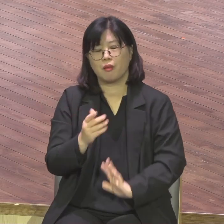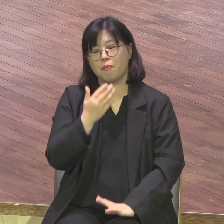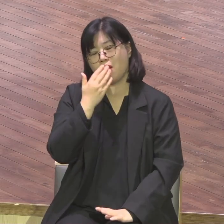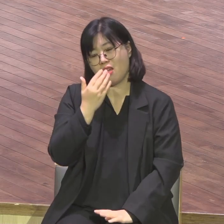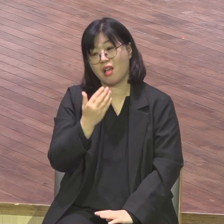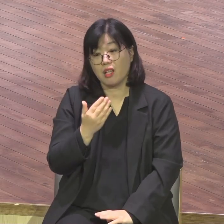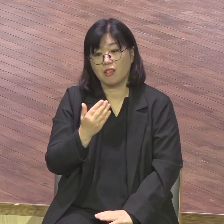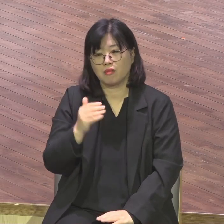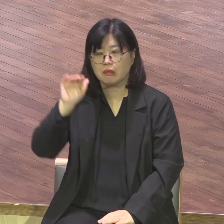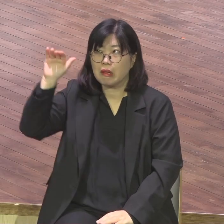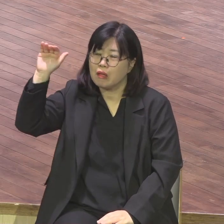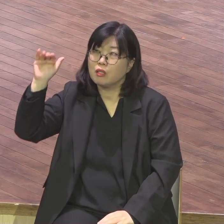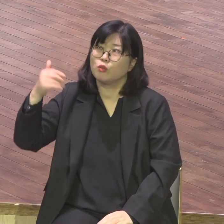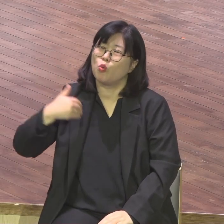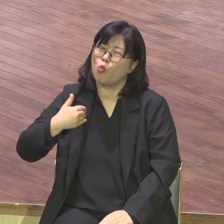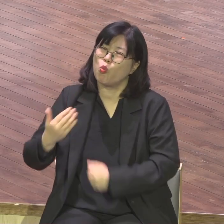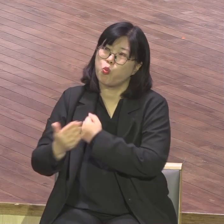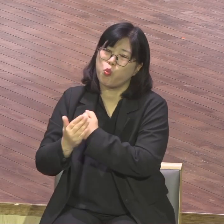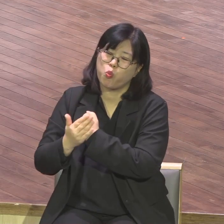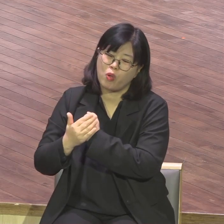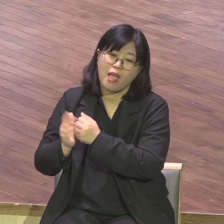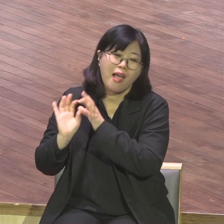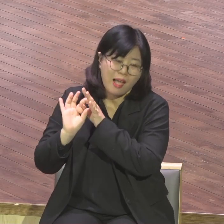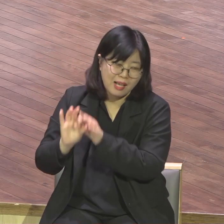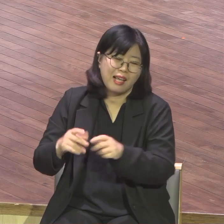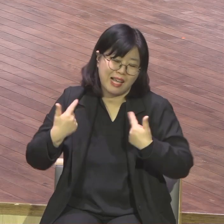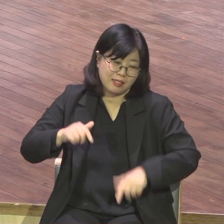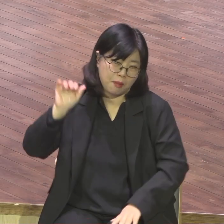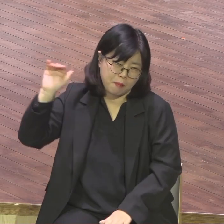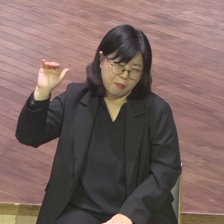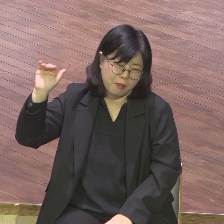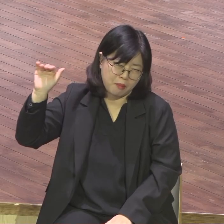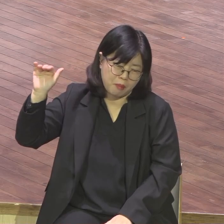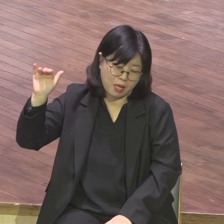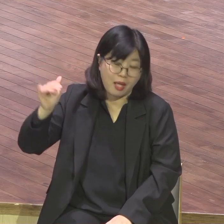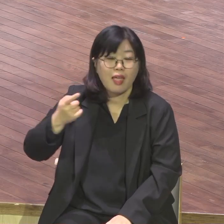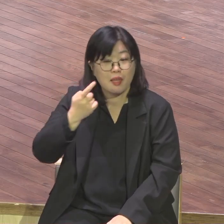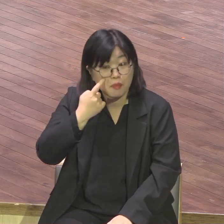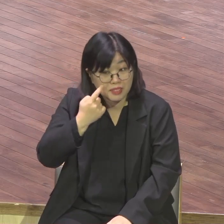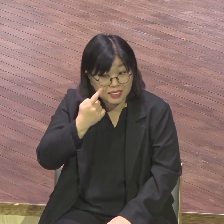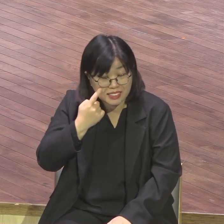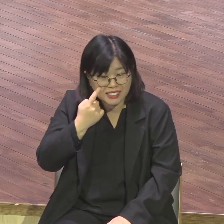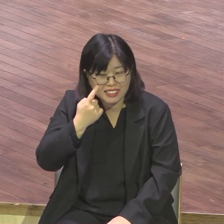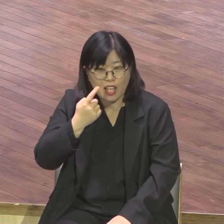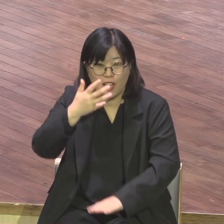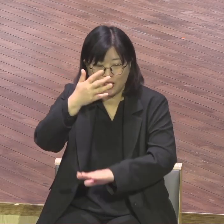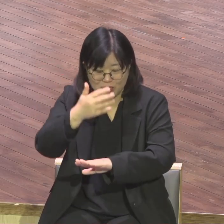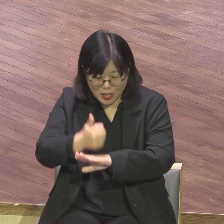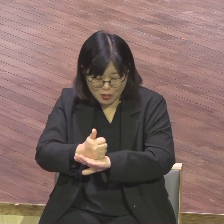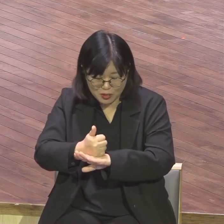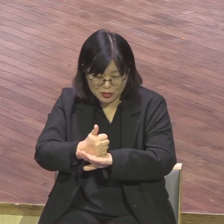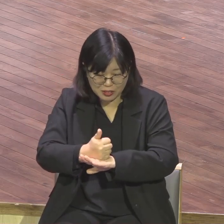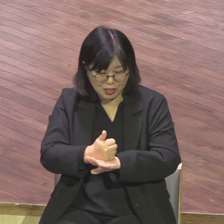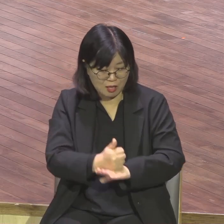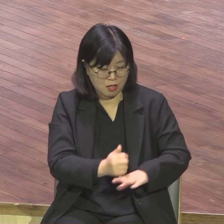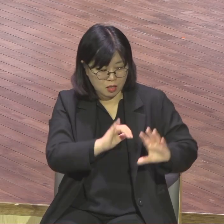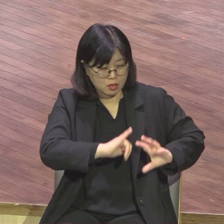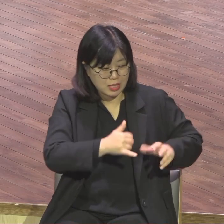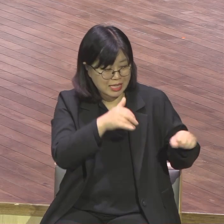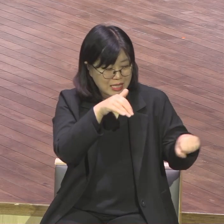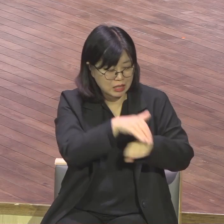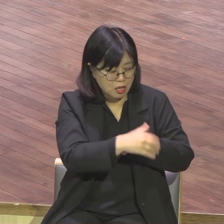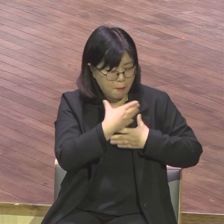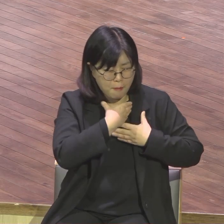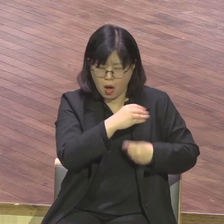24 기도로 예수님과 늘 그렇게 영적 소통을 하면서 세상이 줄 수도 없고 알 수도 없는